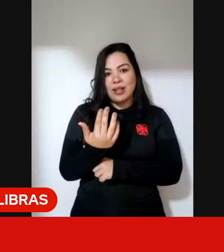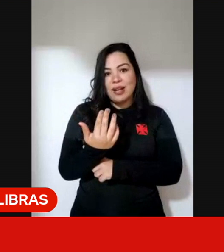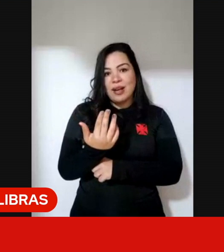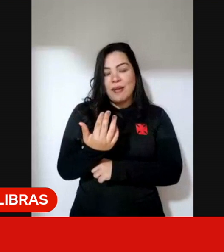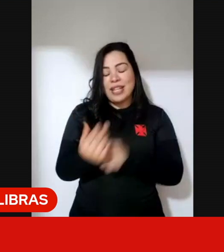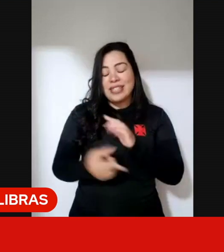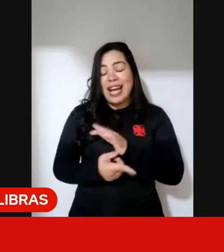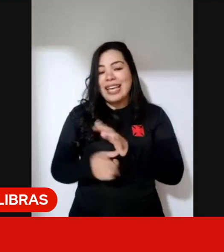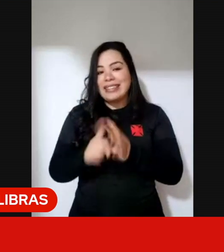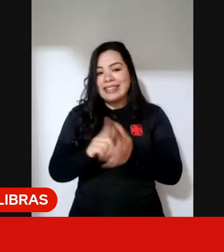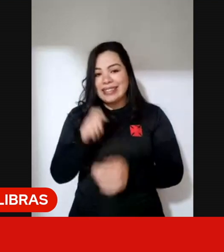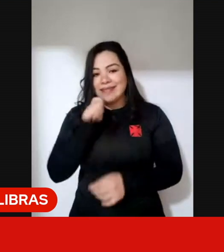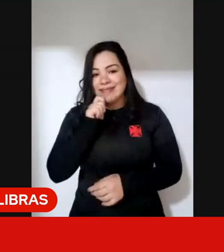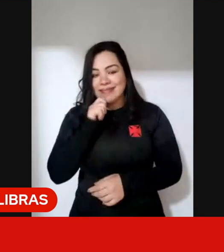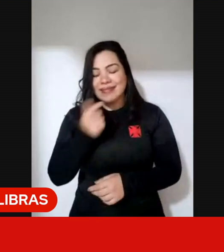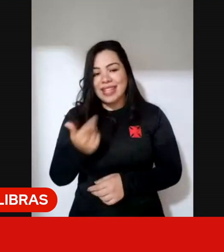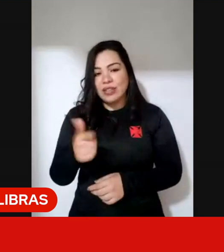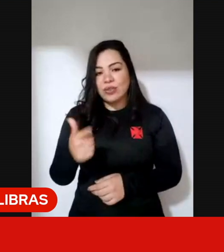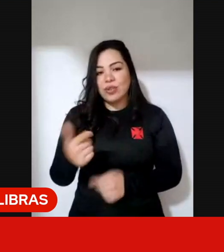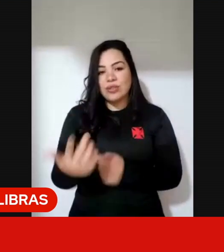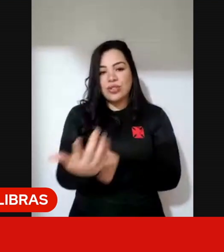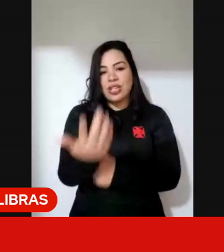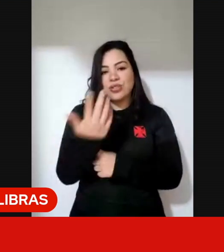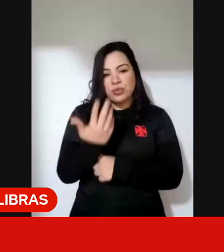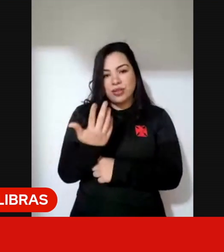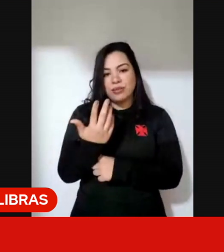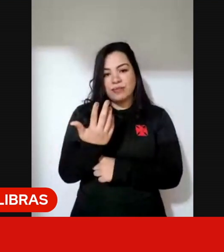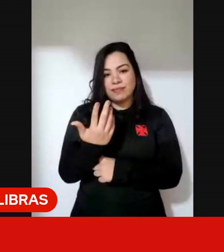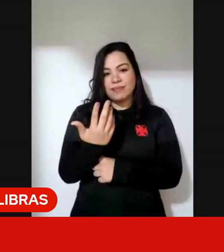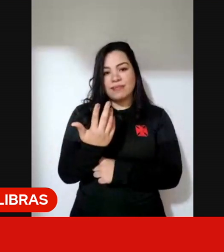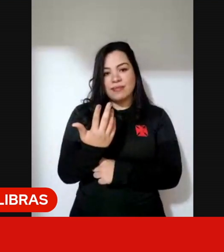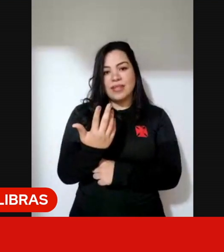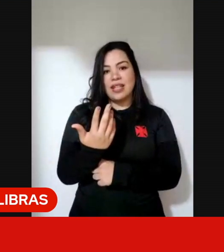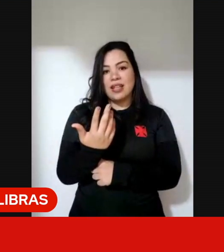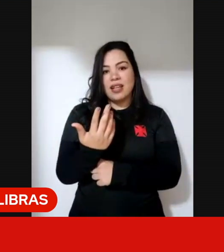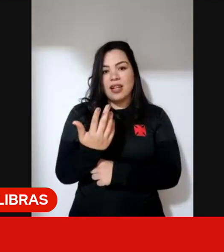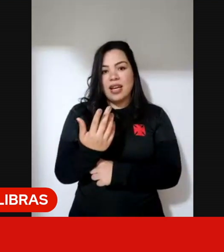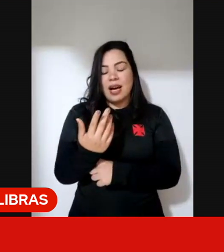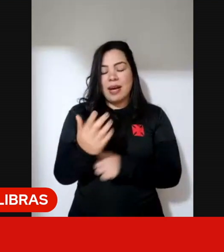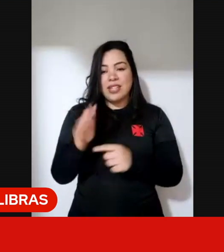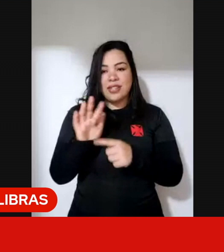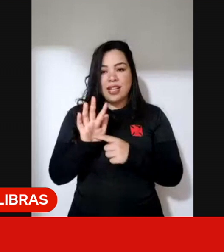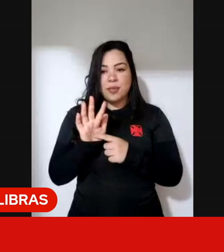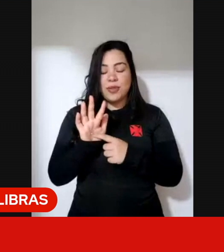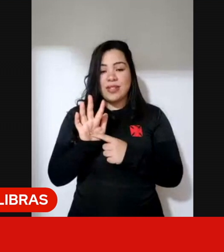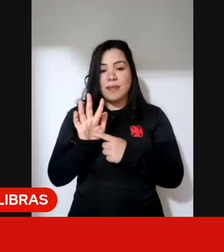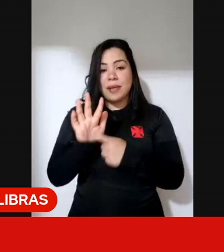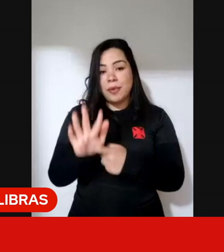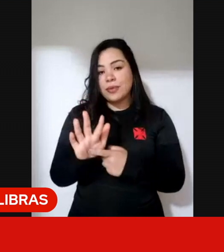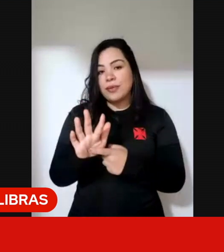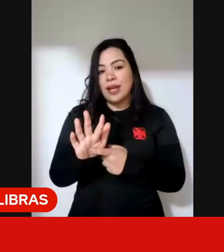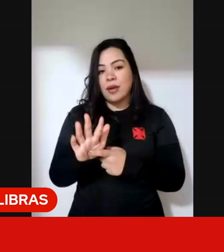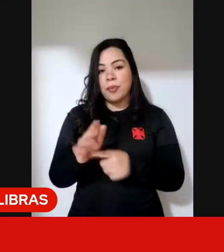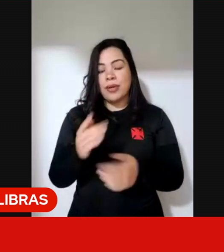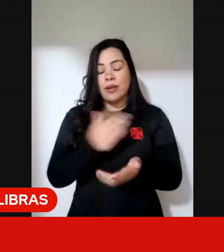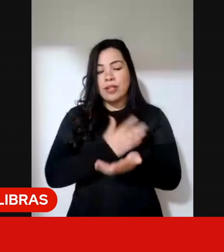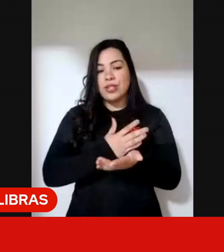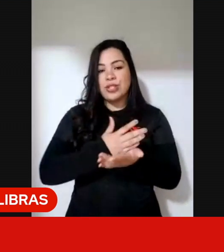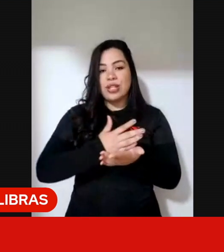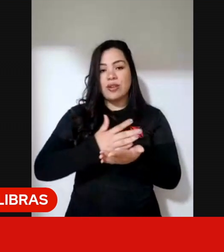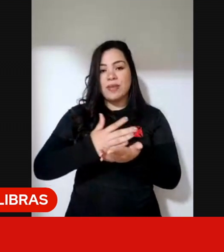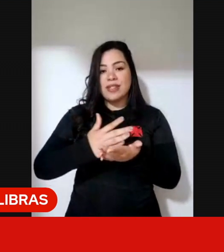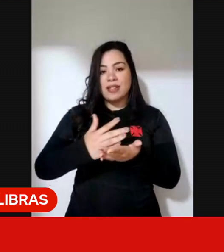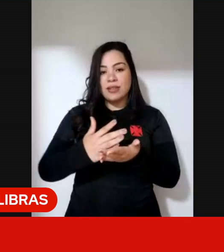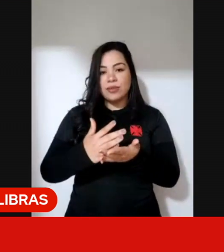ajudado. Mas ainda nem todos te ajudam, né? As pessoas sempre apontam um erro, porque quando a